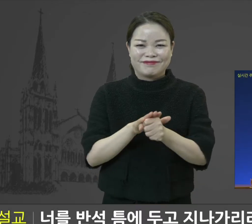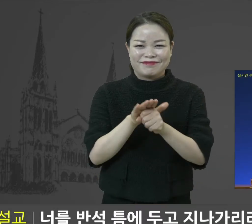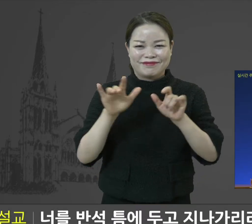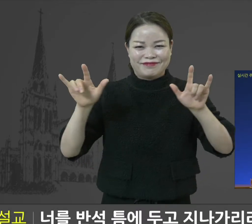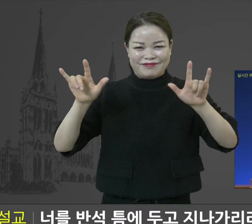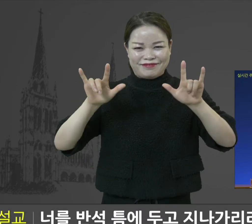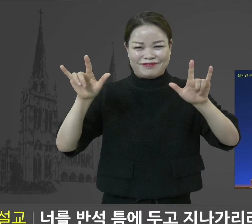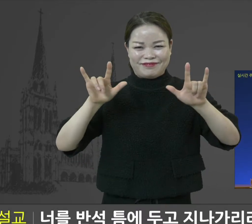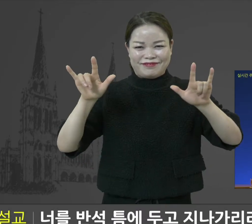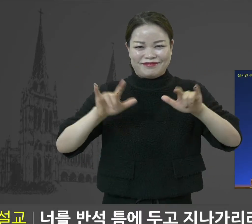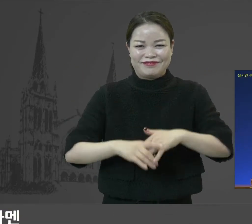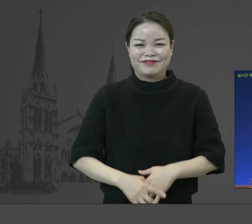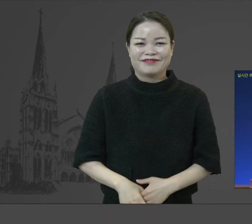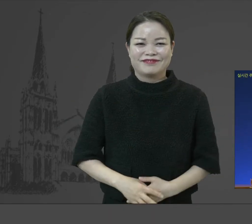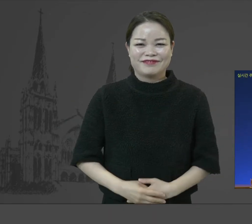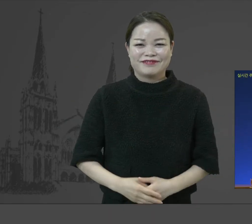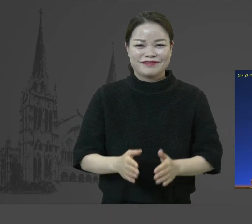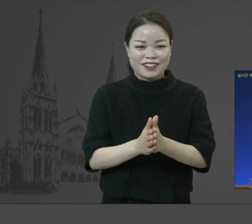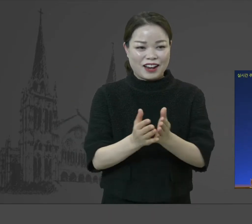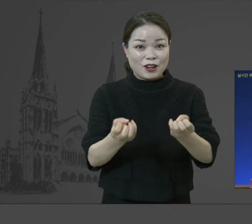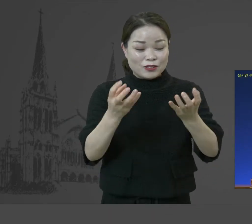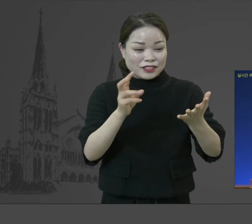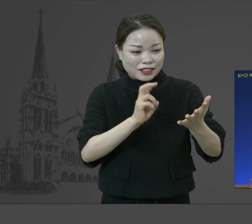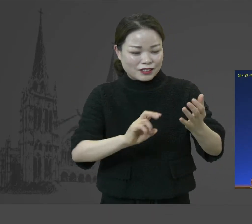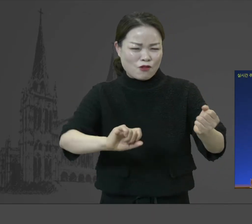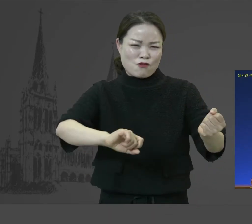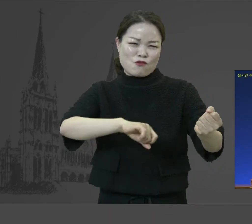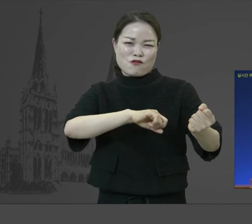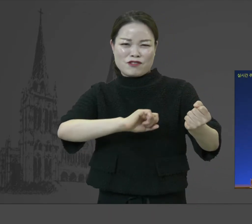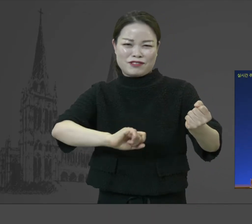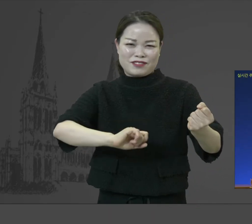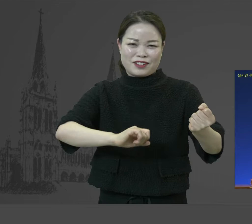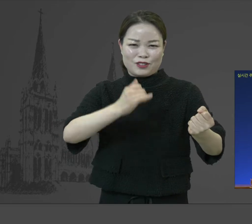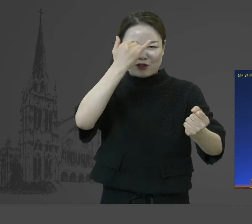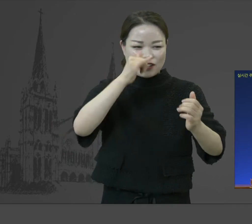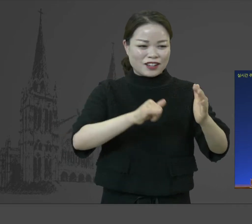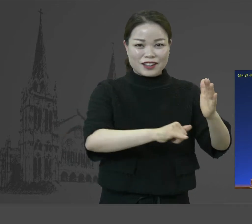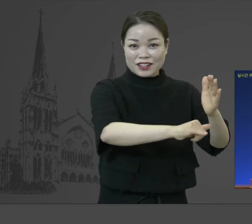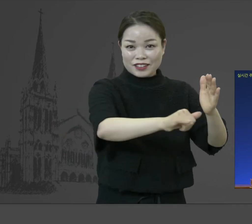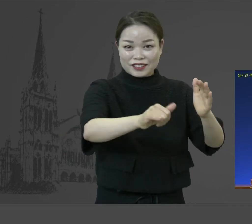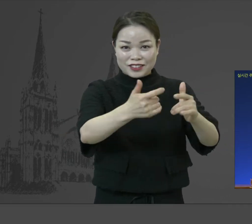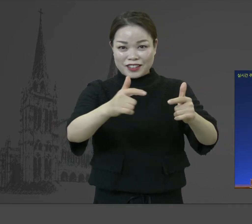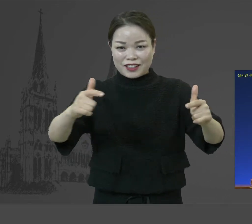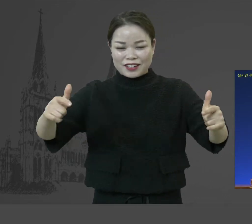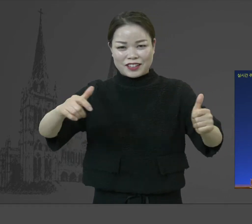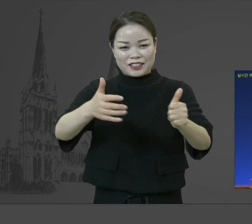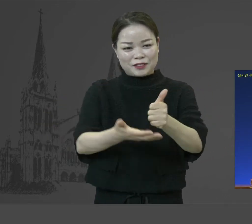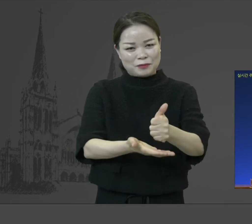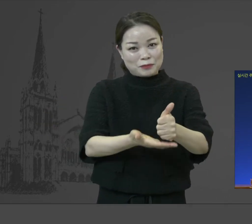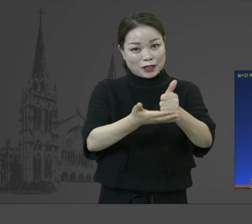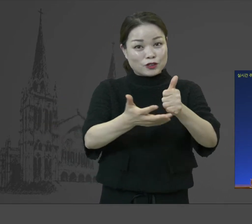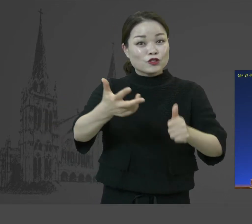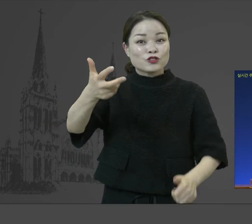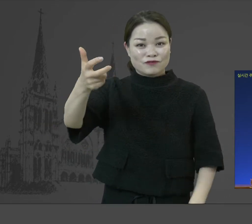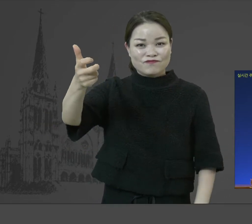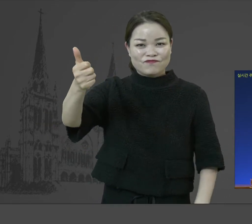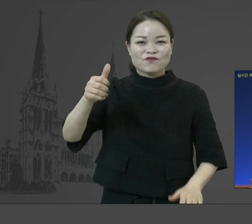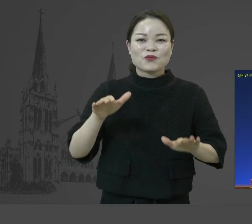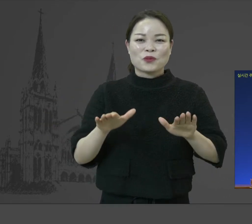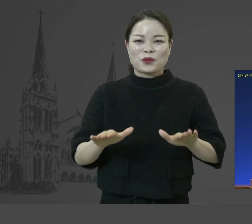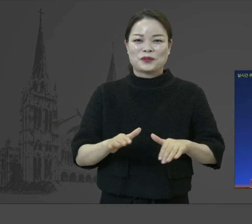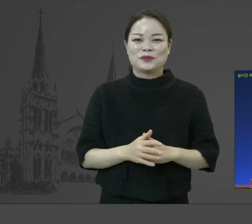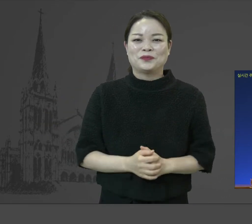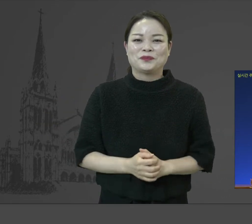사랑합니다. 할렐루야 찬양대와 오케스트라 그리고 충현 가족들의 다양한 섬김을 받으신 주님께서